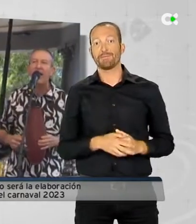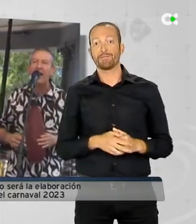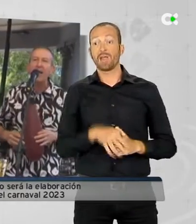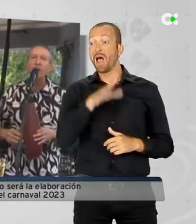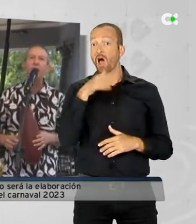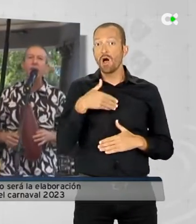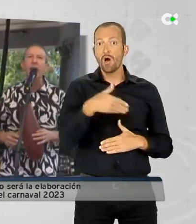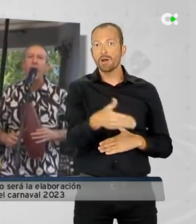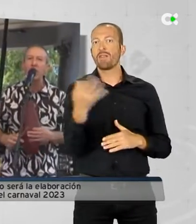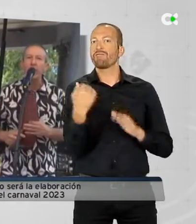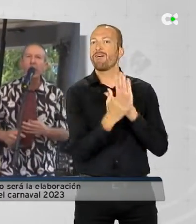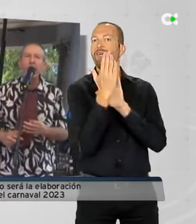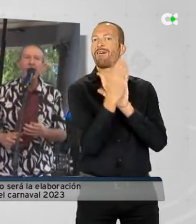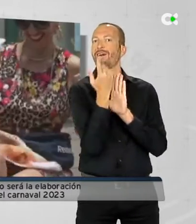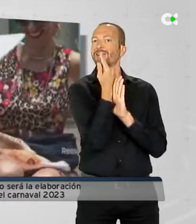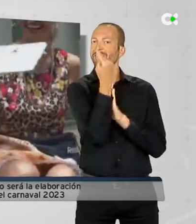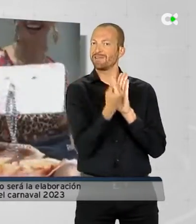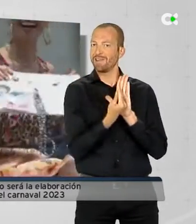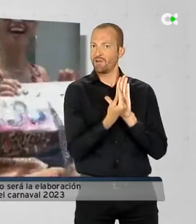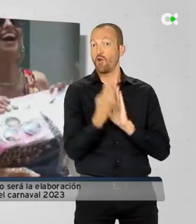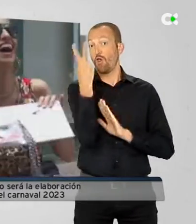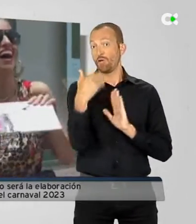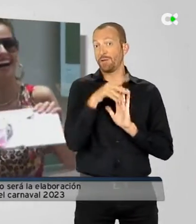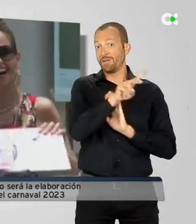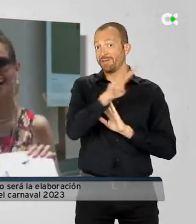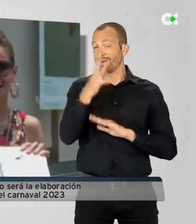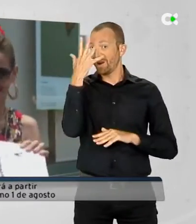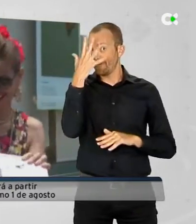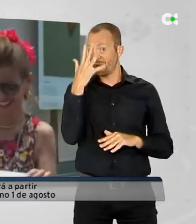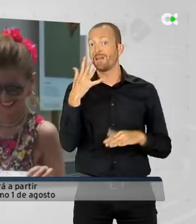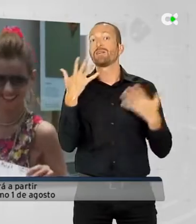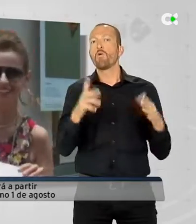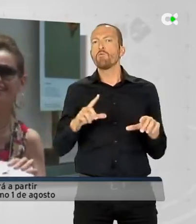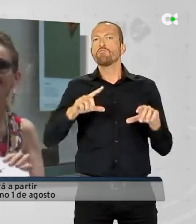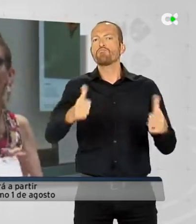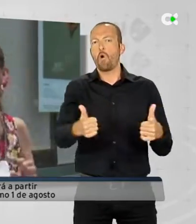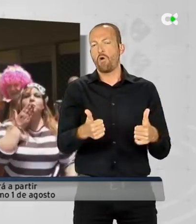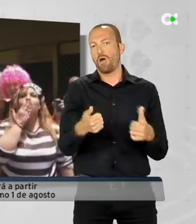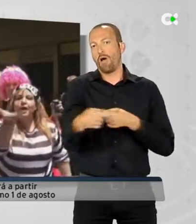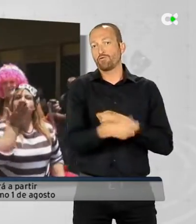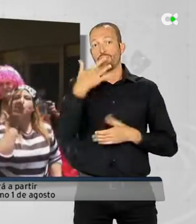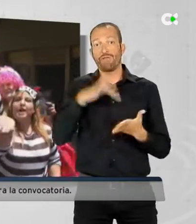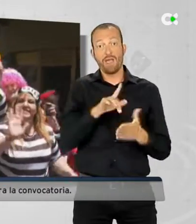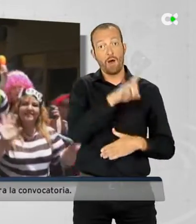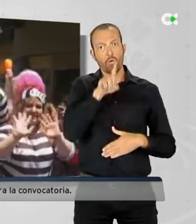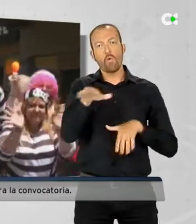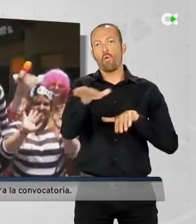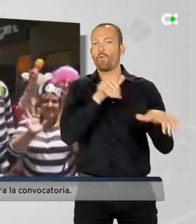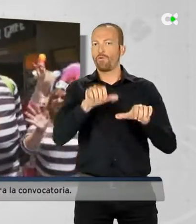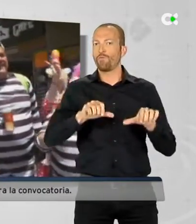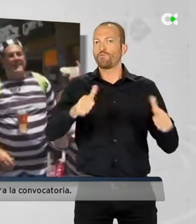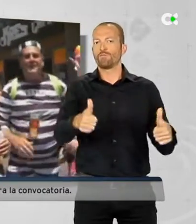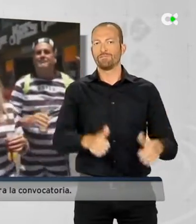paso es la elaboración del cartel del Carnaval 2023 y será a partir del próximo 1 de agosto cuando se abra la